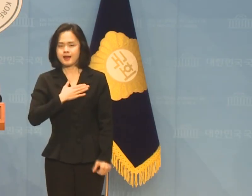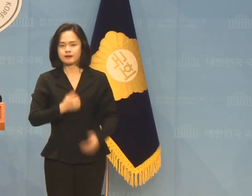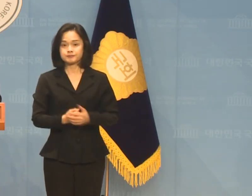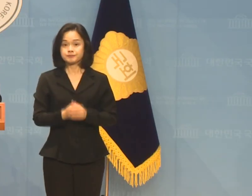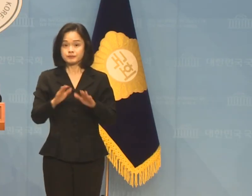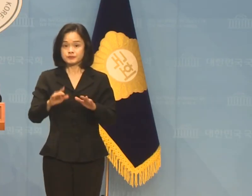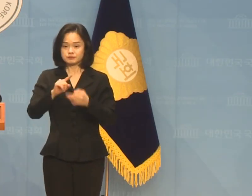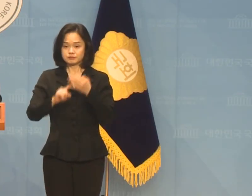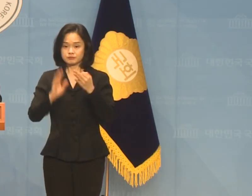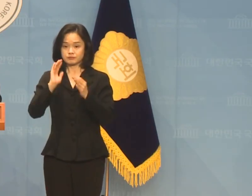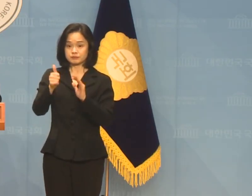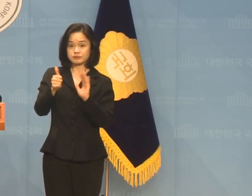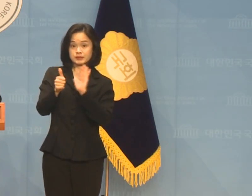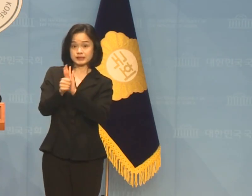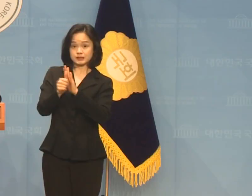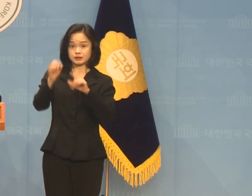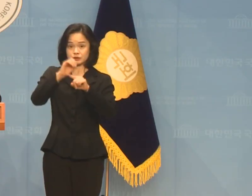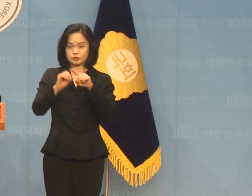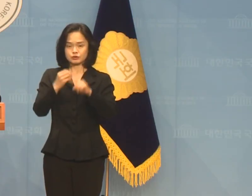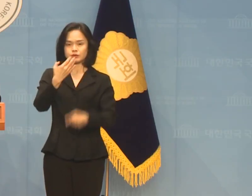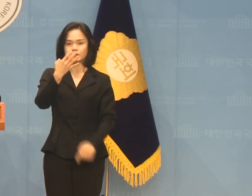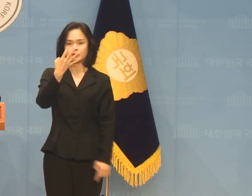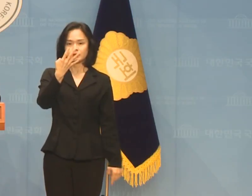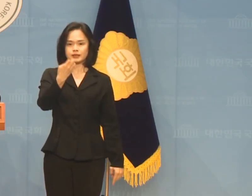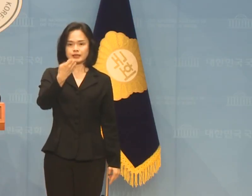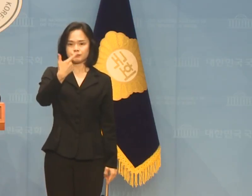46%에 이르르며 고공행진을